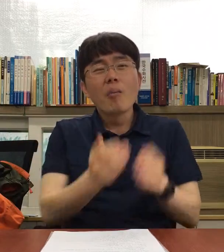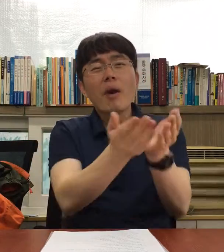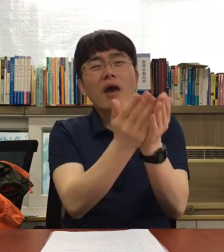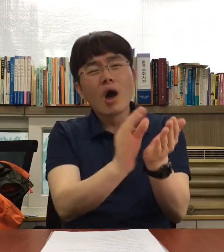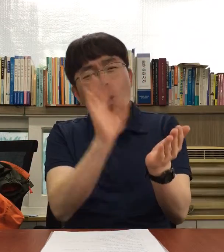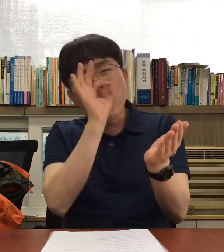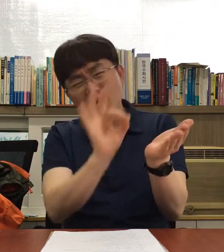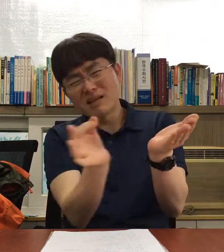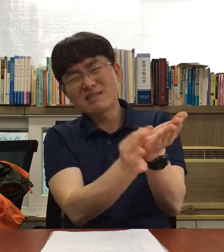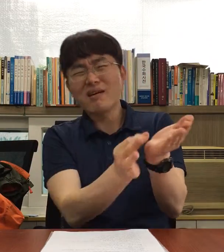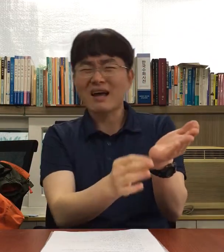배 됐어?